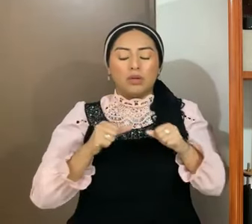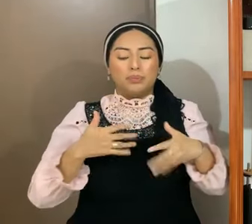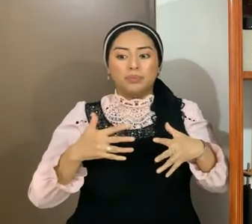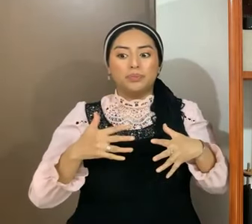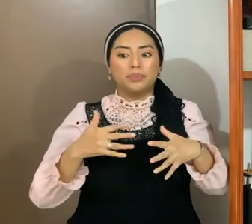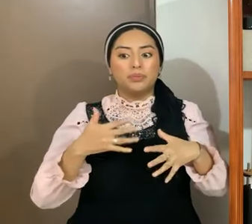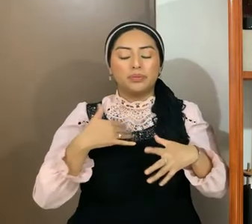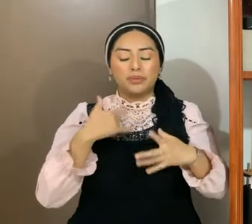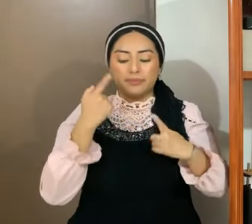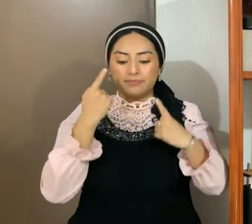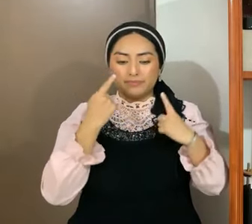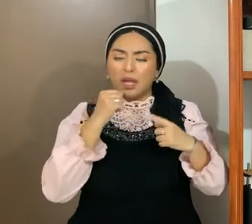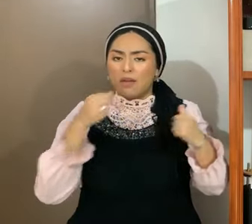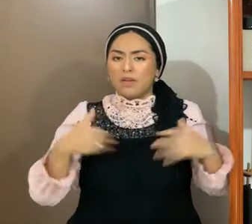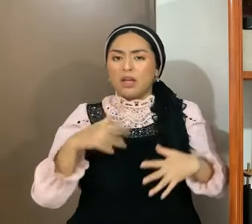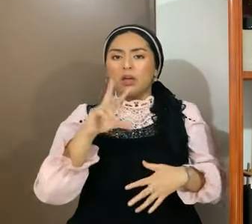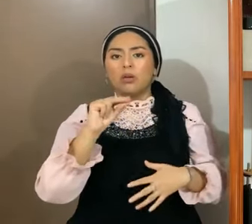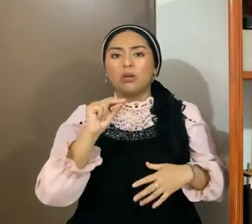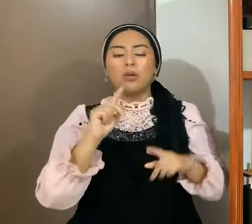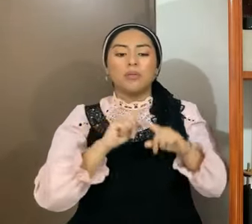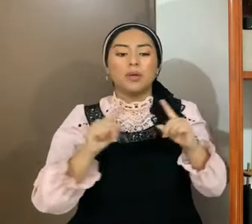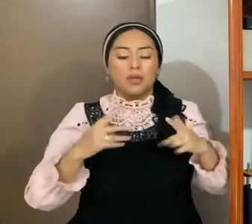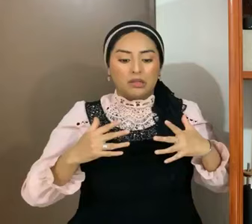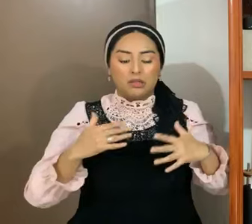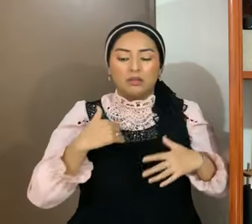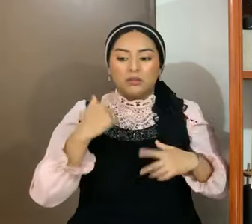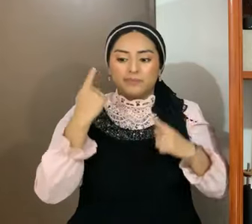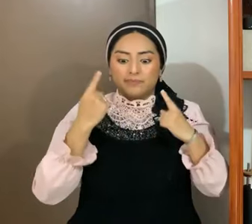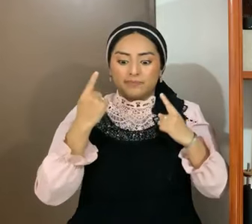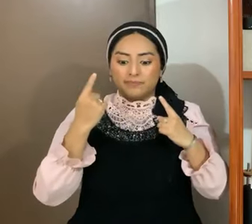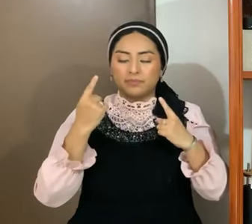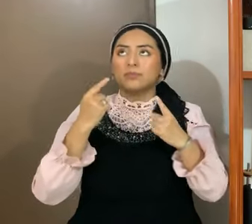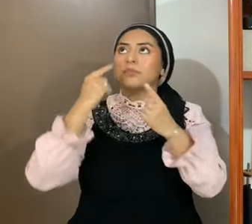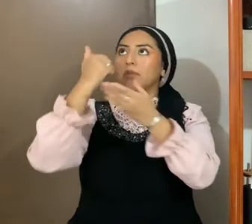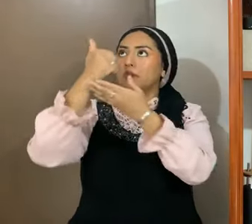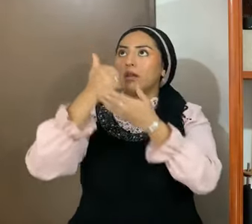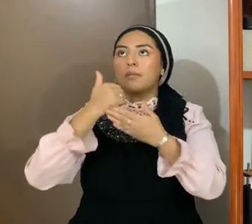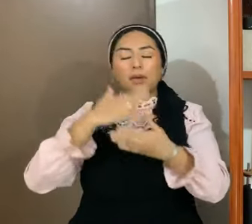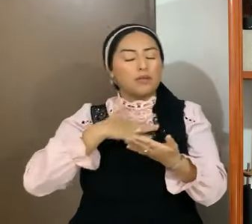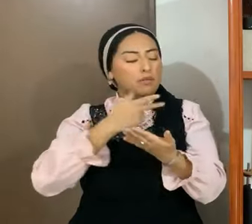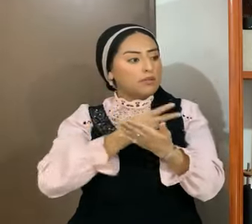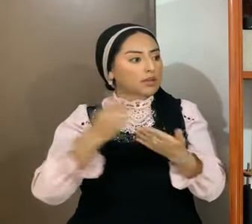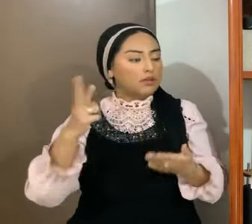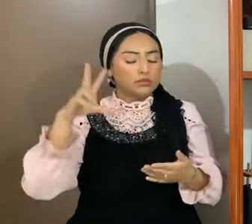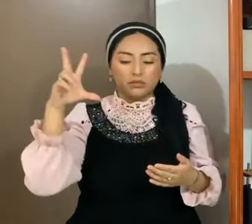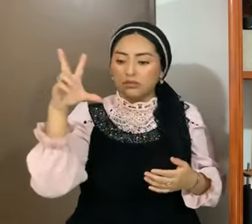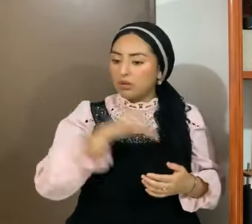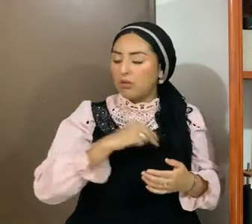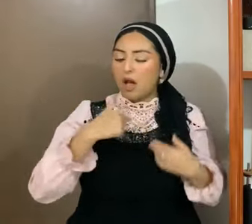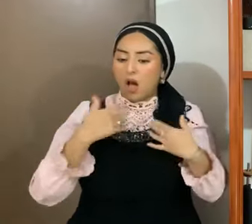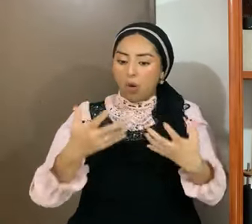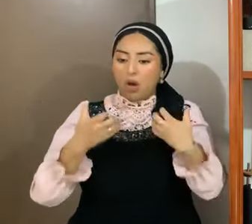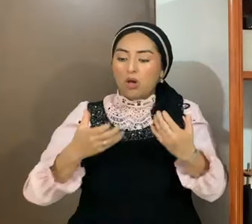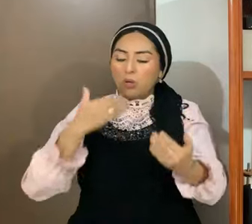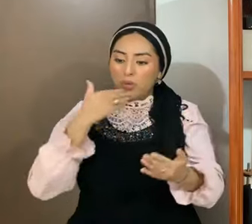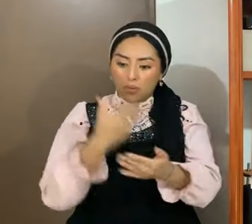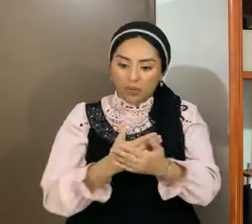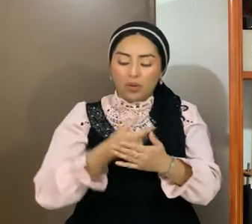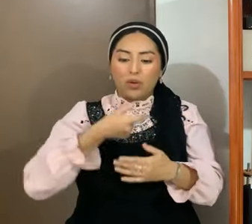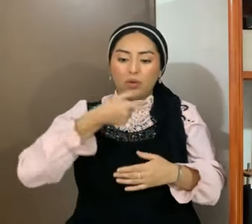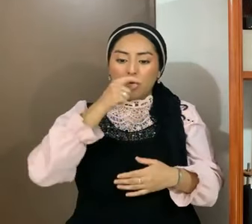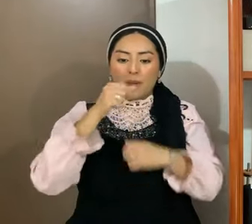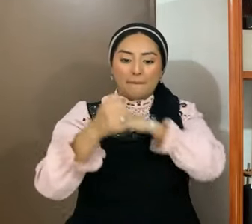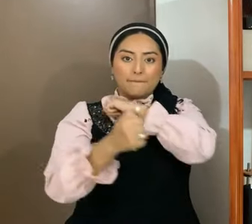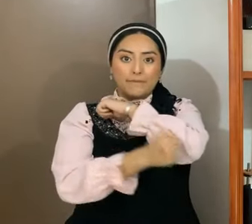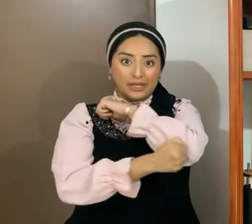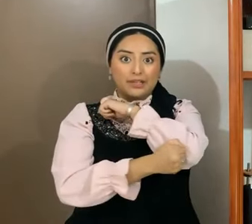hace reflexionar, no temblar de miedo, sino temblar de pedir al Eterno que me ayude a no fallarle, que me ayude a llegar a tomar bien de Pesaj, porque como está